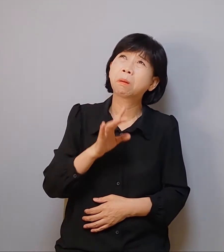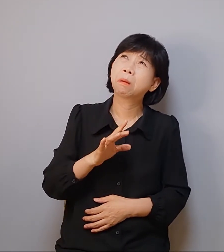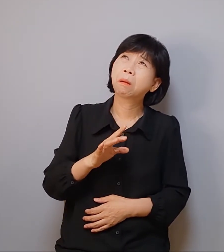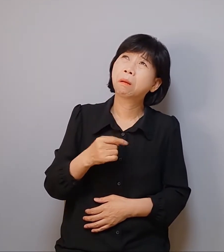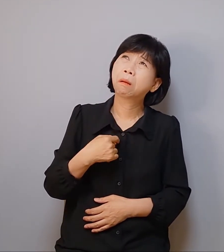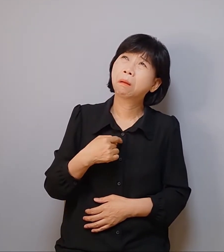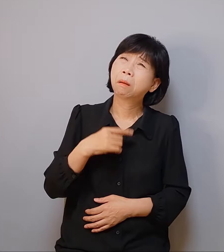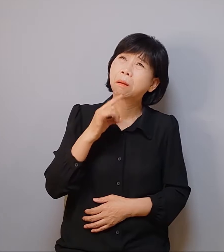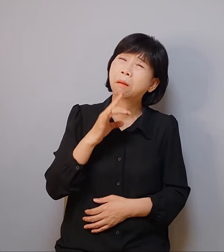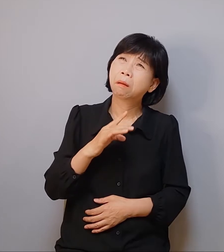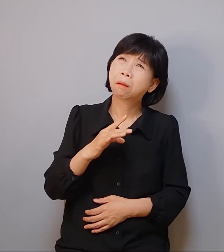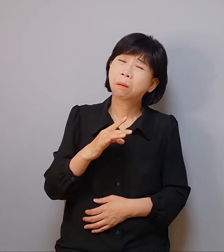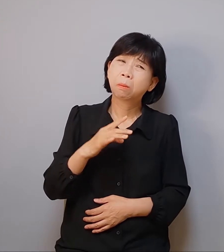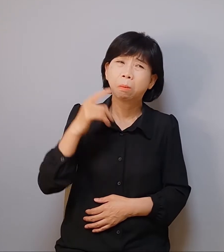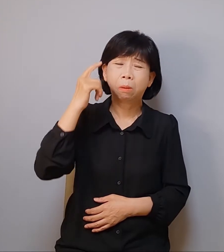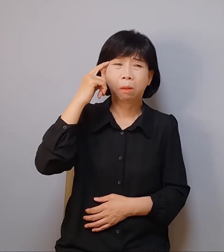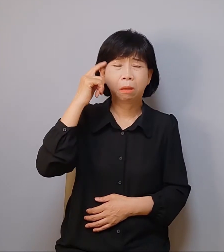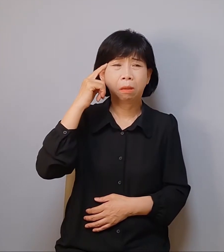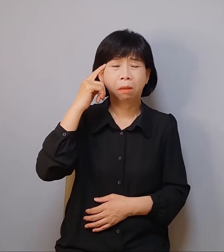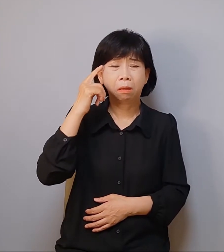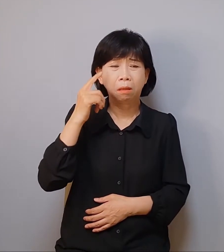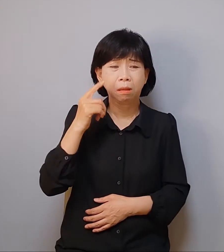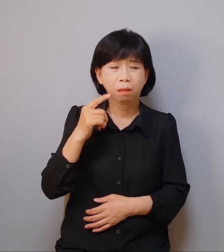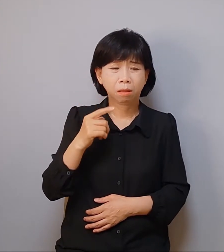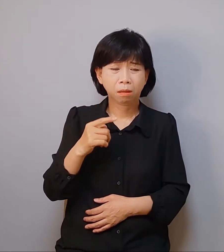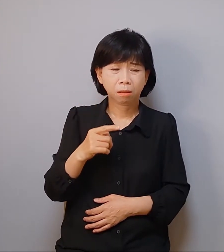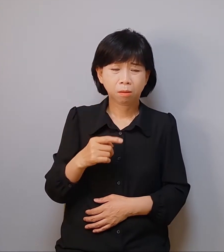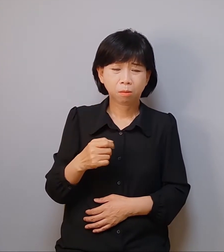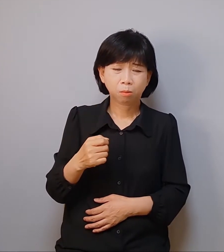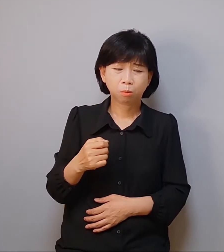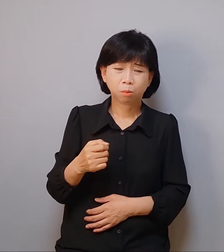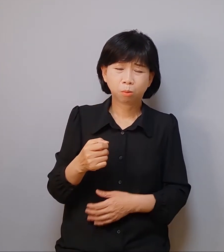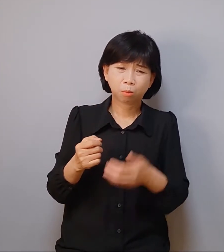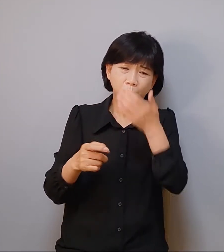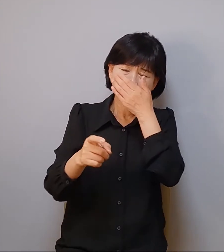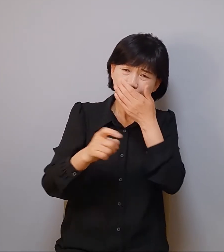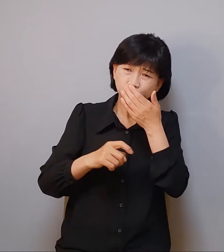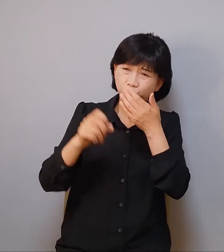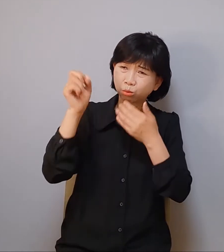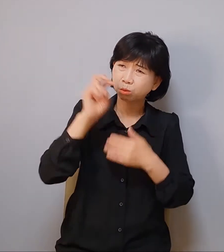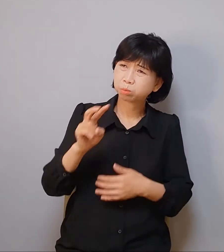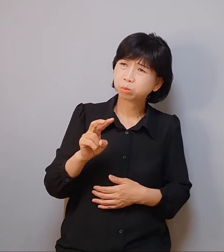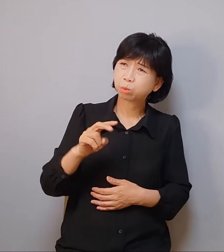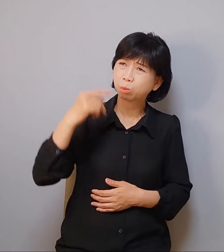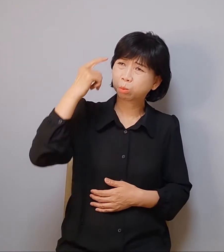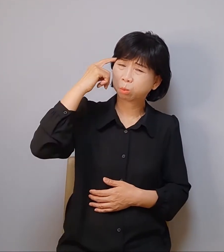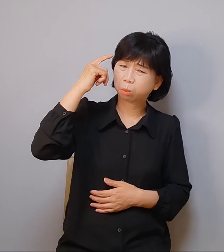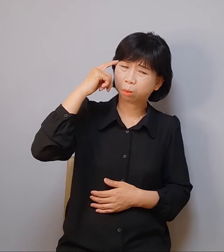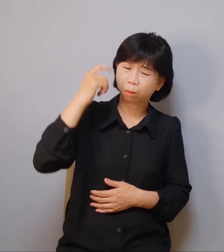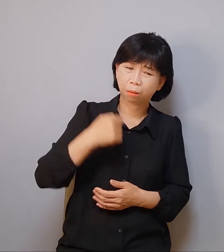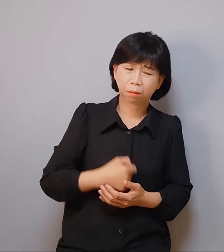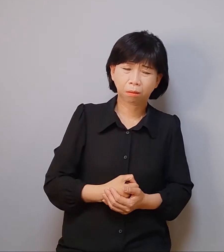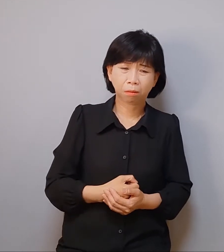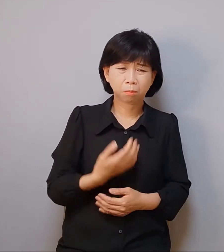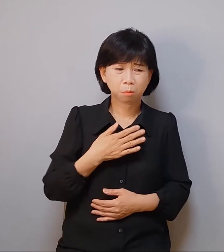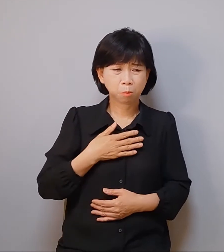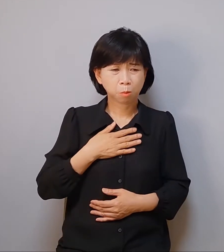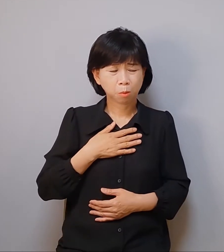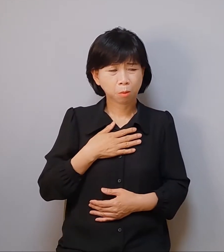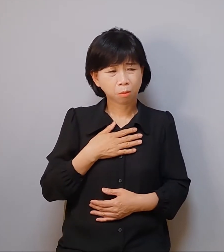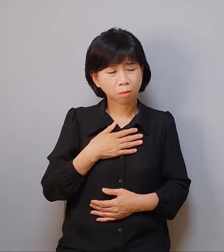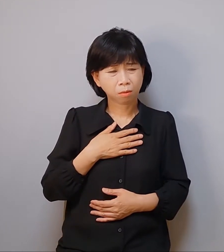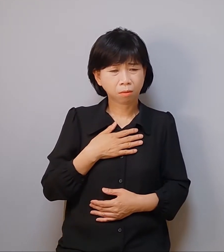왜 하필 나에게 이런 일이 생길까? 내가 그렇게 똑바로 살지 않았던